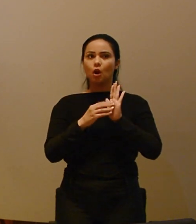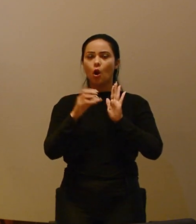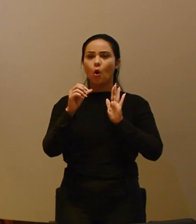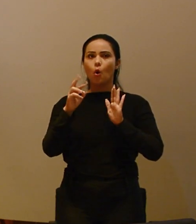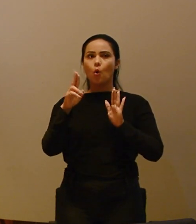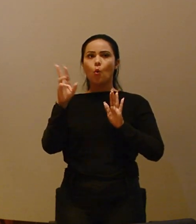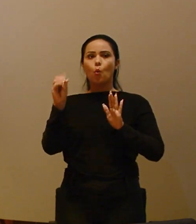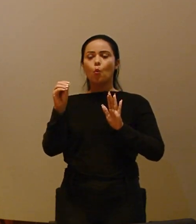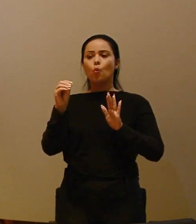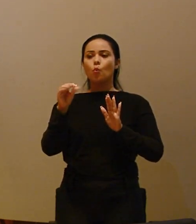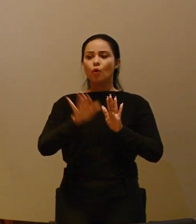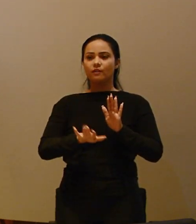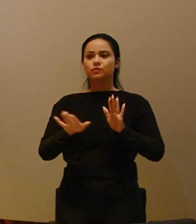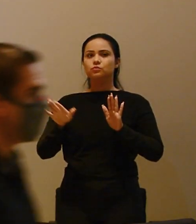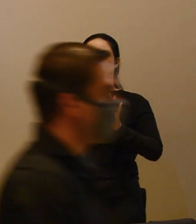audiológico infantil.